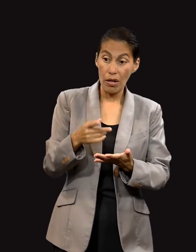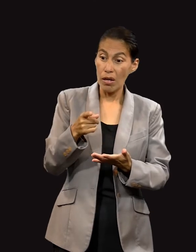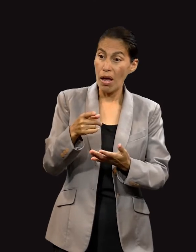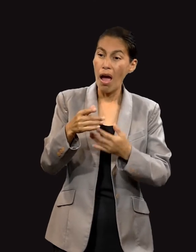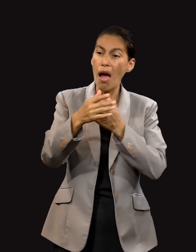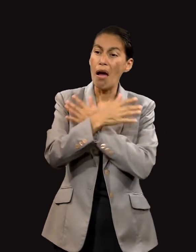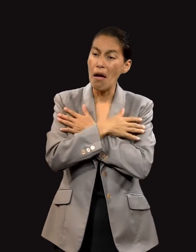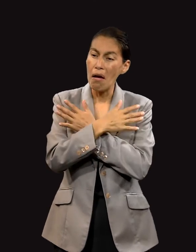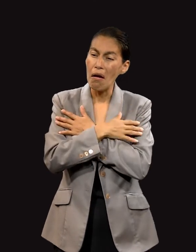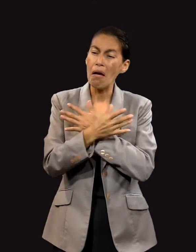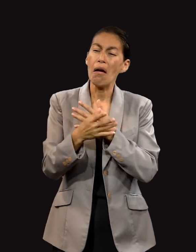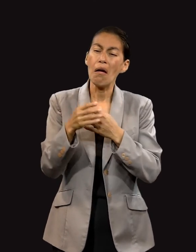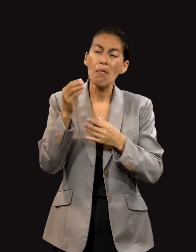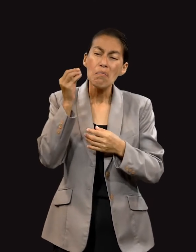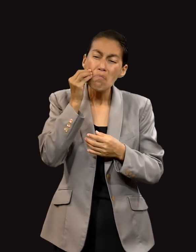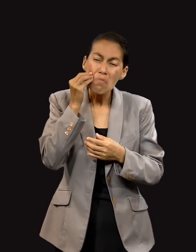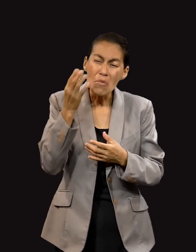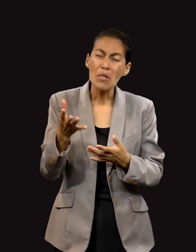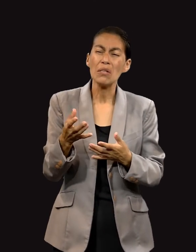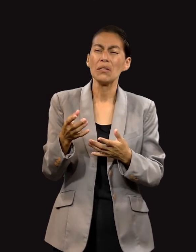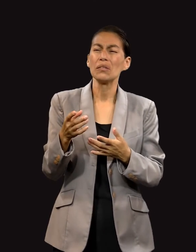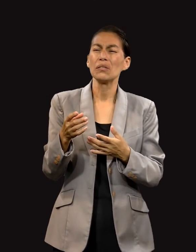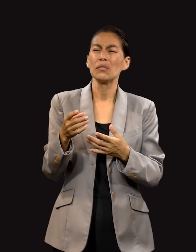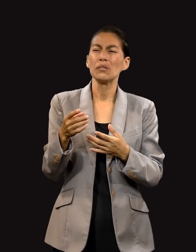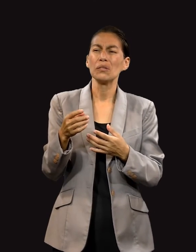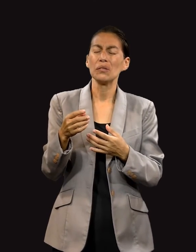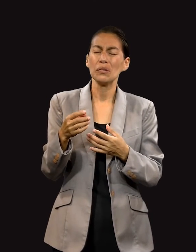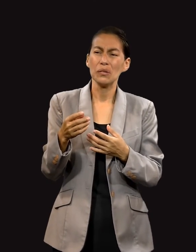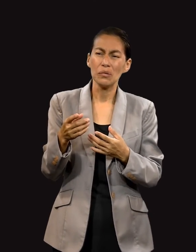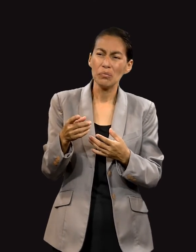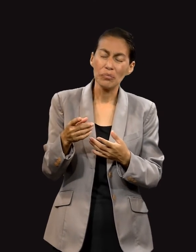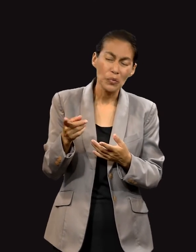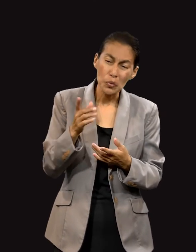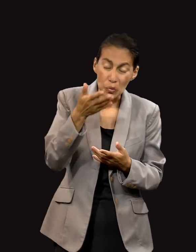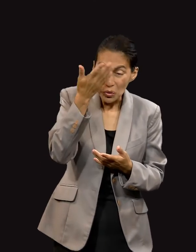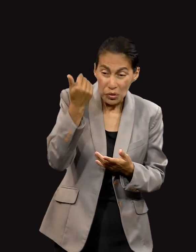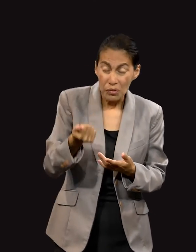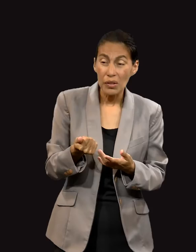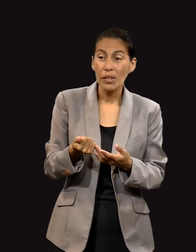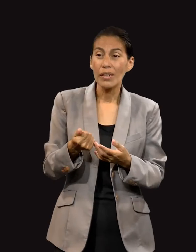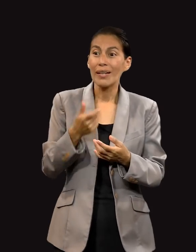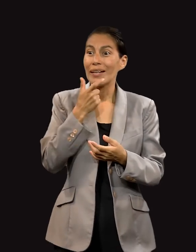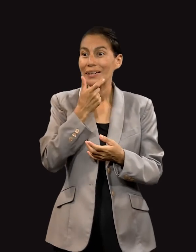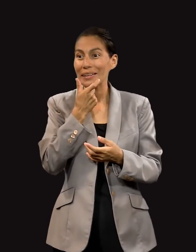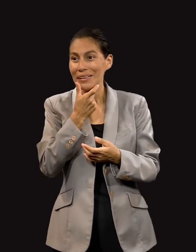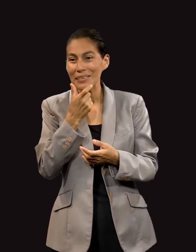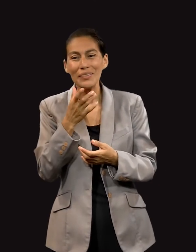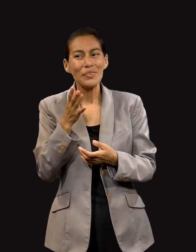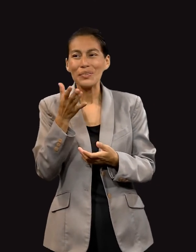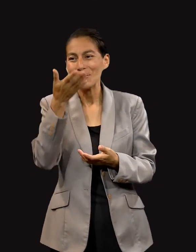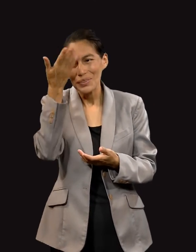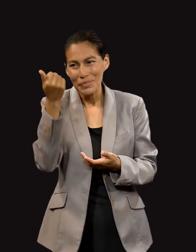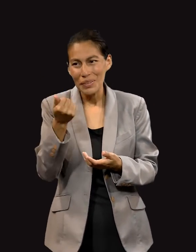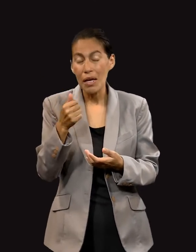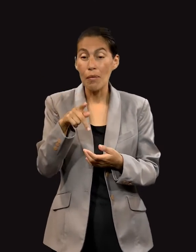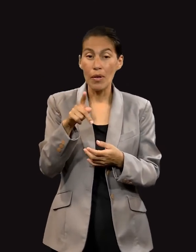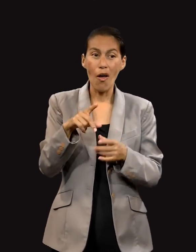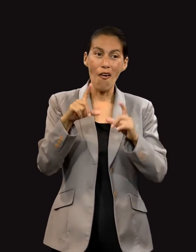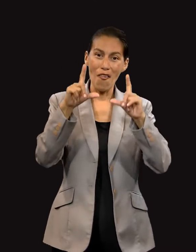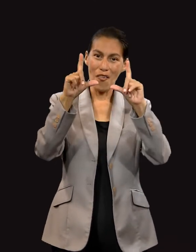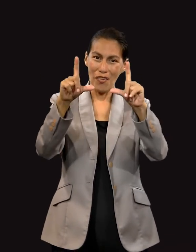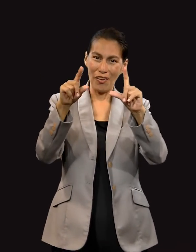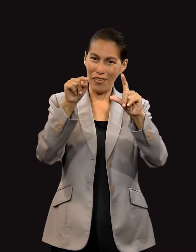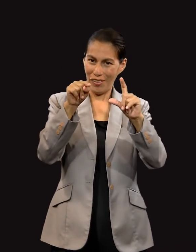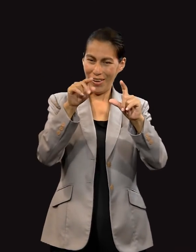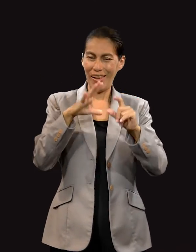Era bien complejo. Y bueno, ahí está una foto que tiene David, donde ella está riéndose